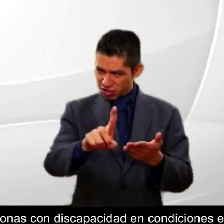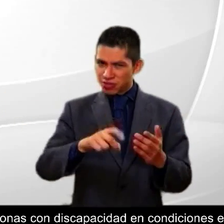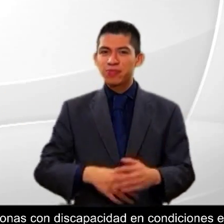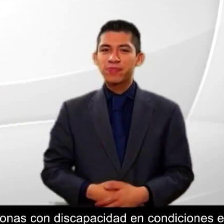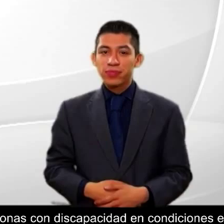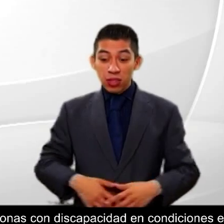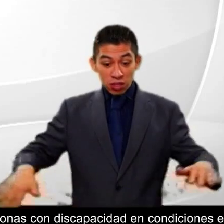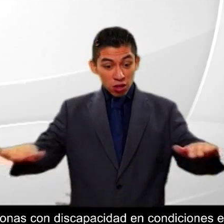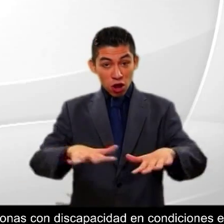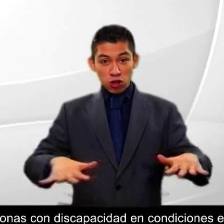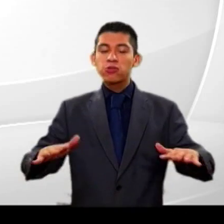equitativas